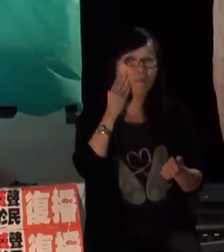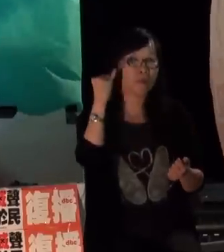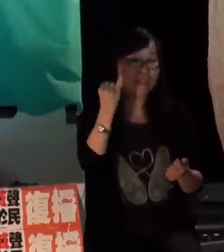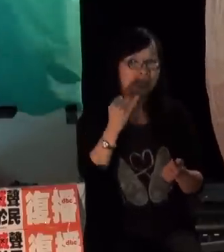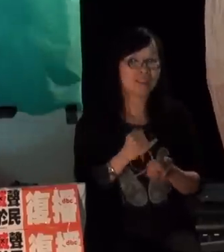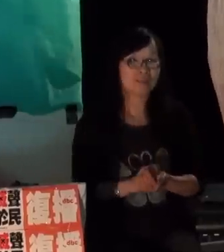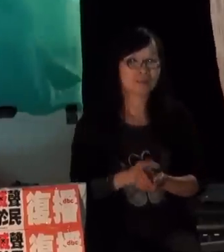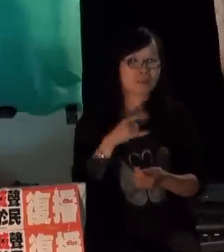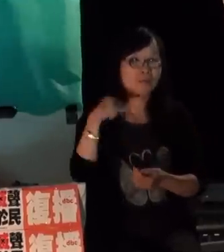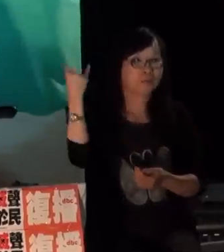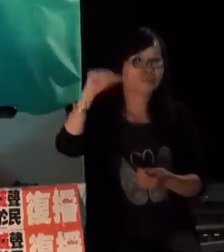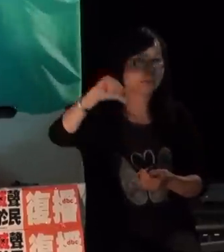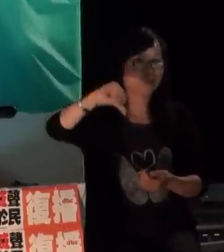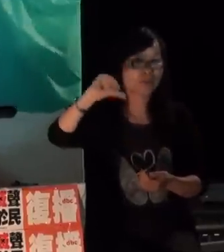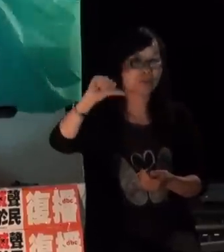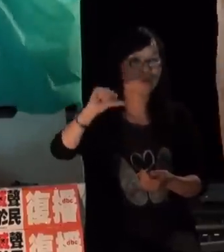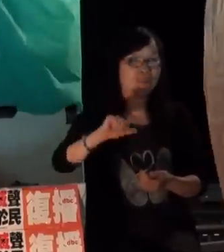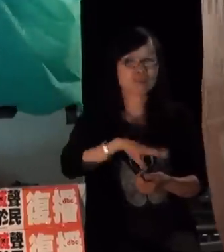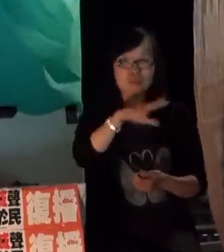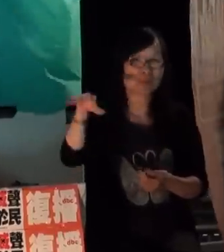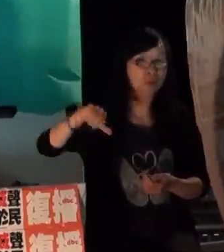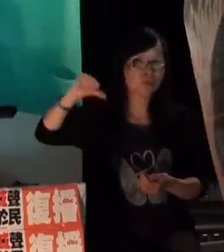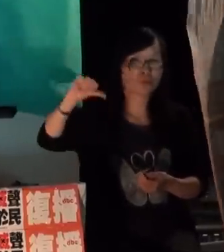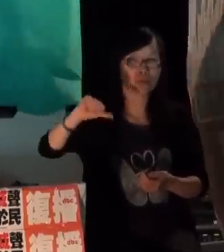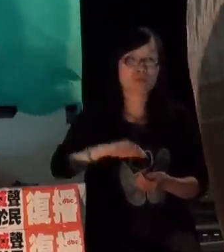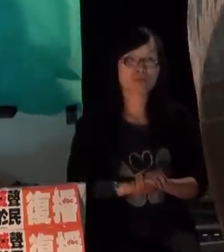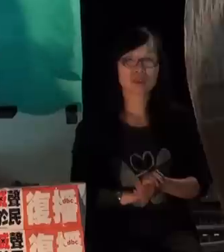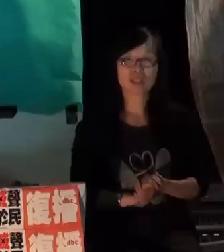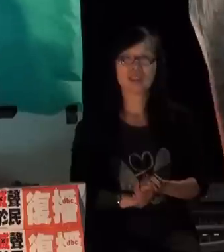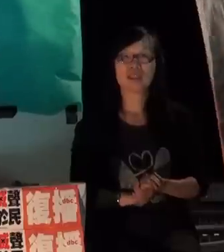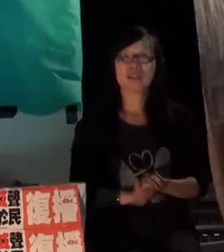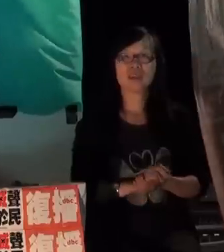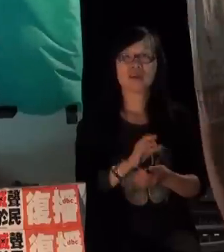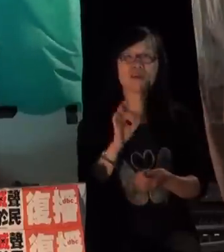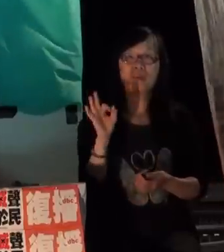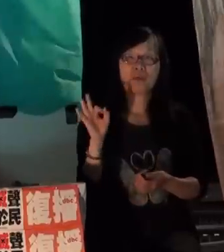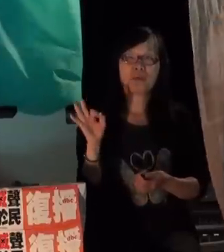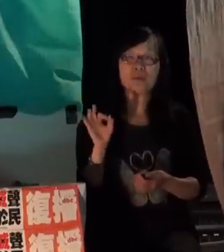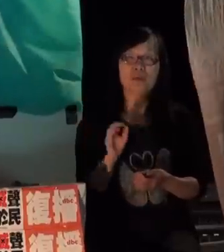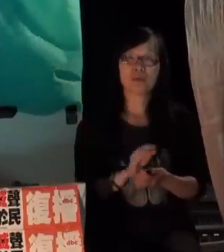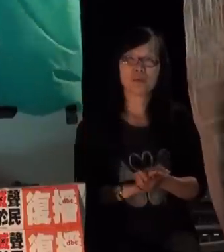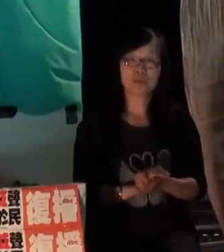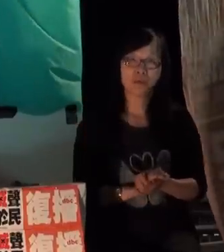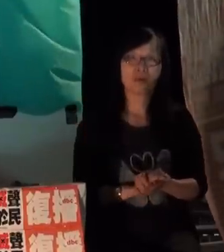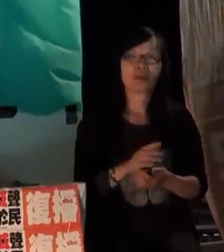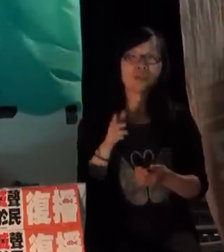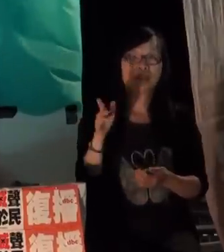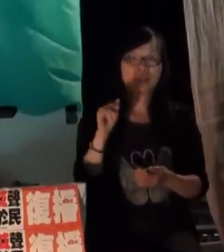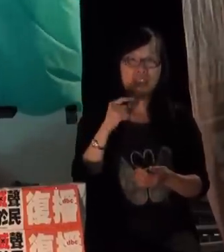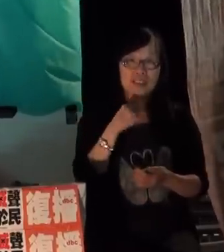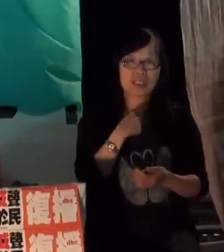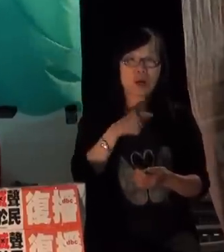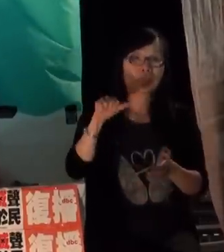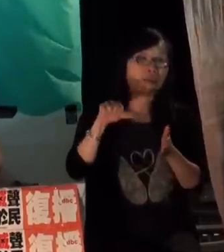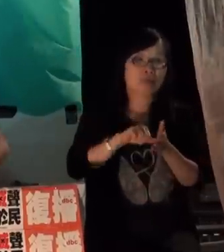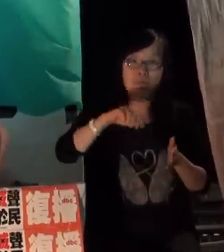輸曬我哋， 係咪啊？好簡單啫嘛，沒呢、這個就係啦，沒有呢一個 最無恥，只有更